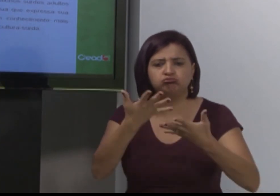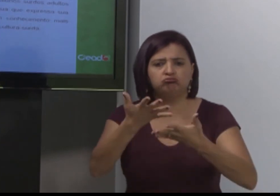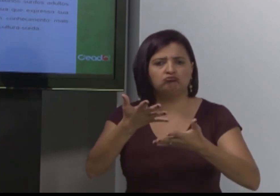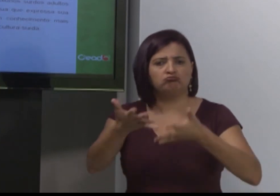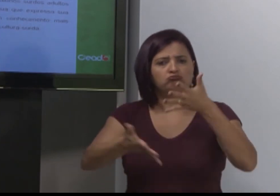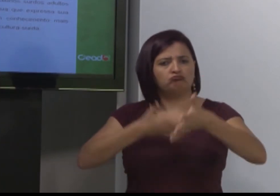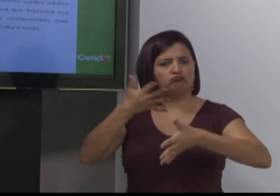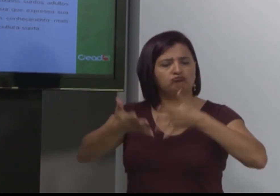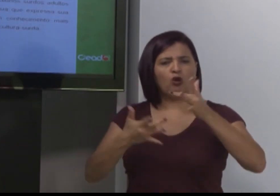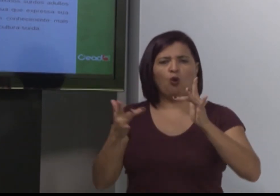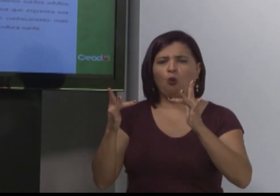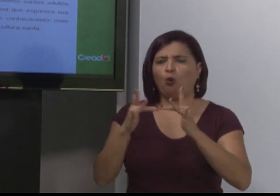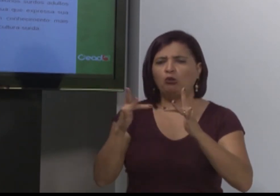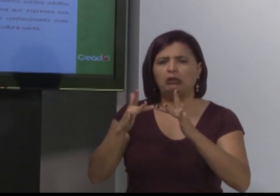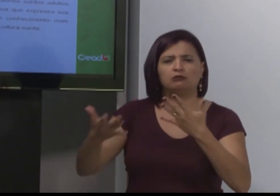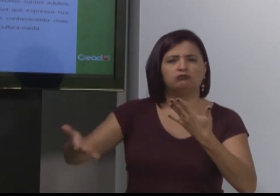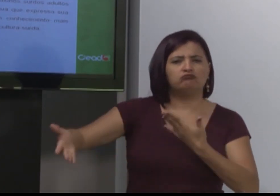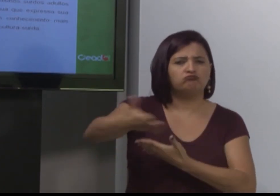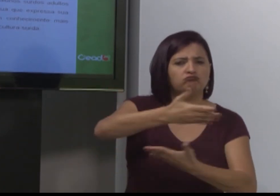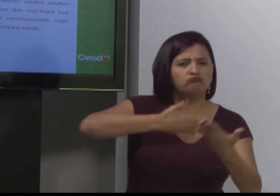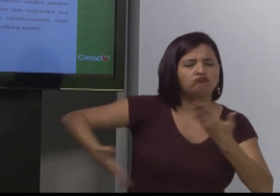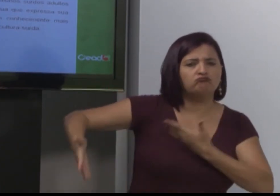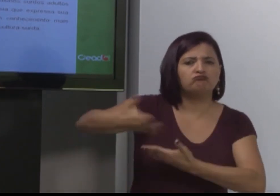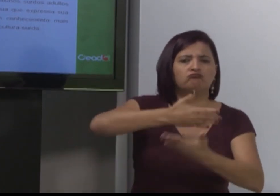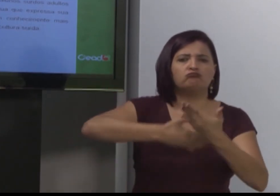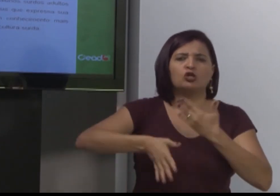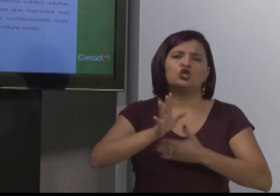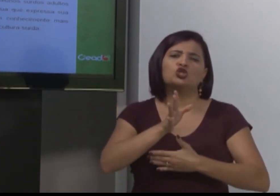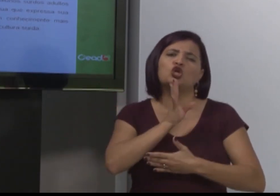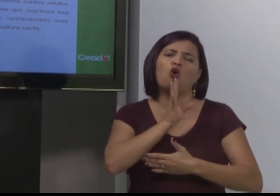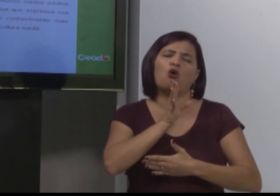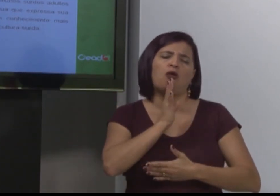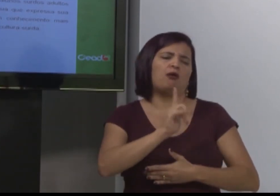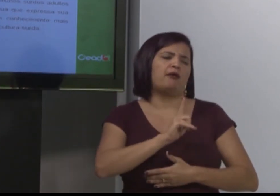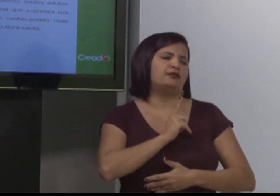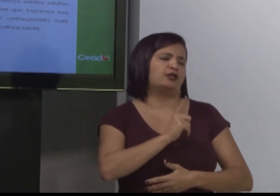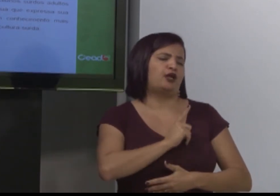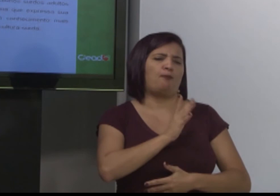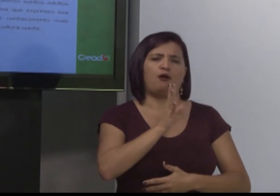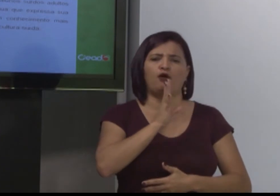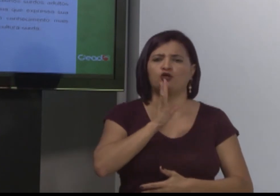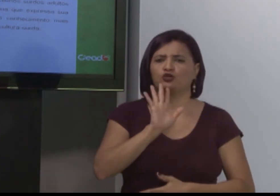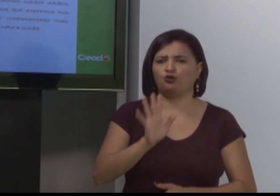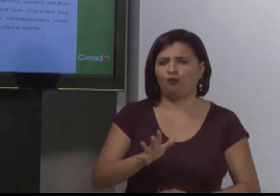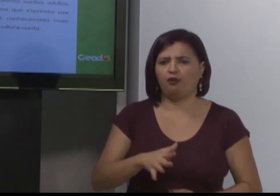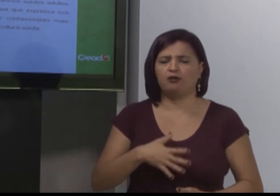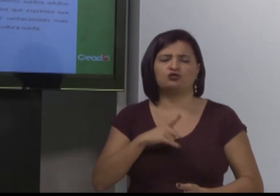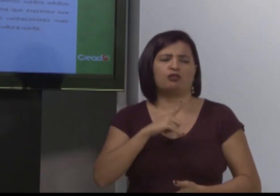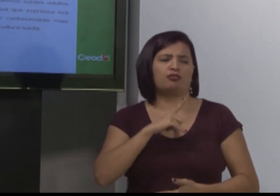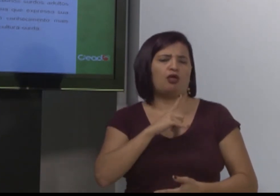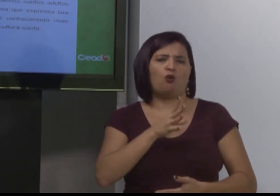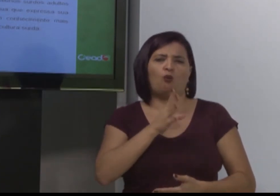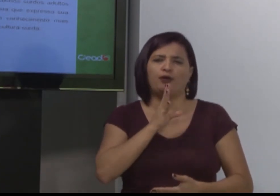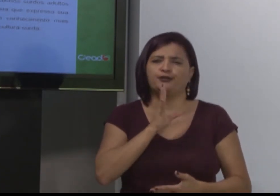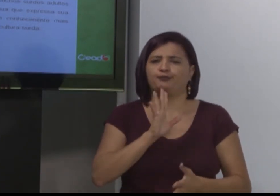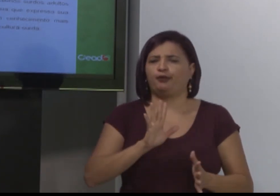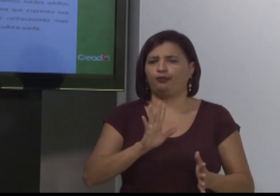e aqui o surdo se expressa por meio da língua de sinais. Ele tem contato com essa língua, conhece a gramática dessa